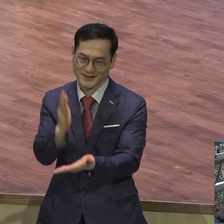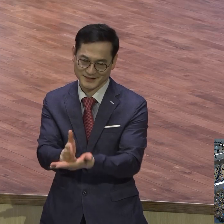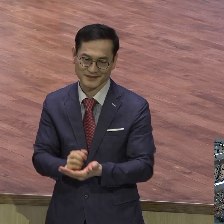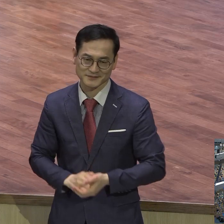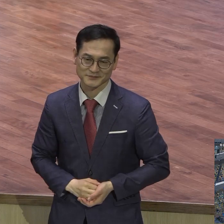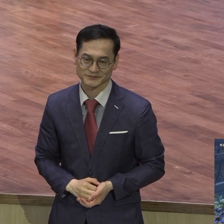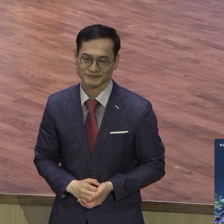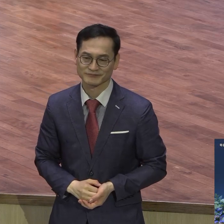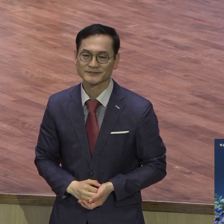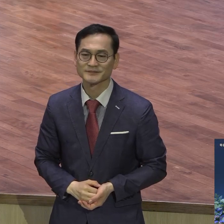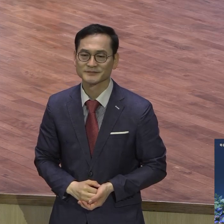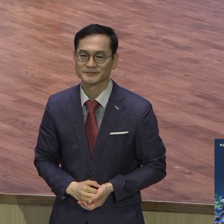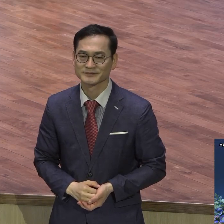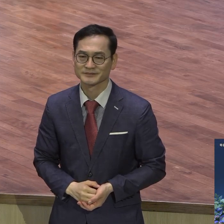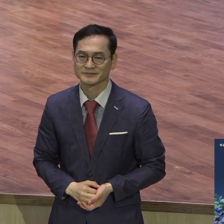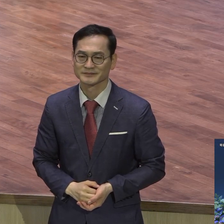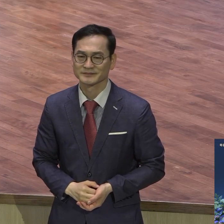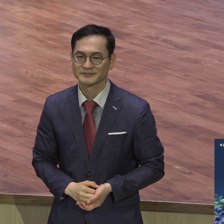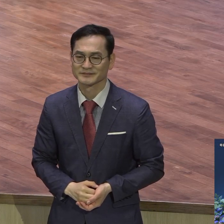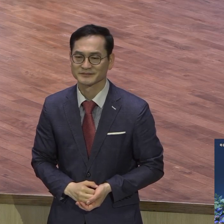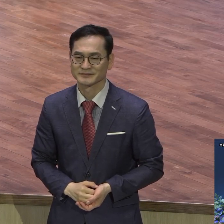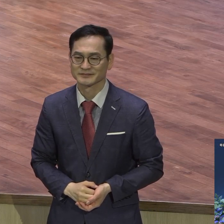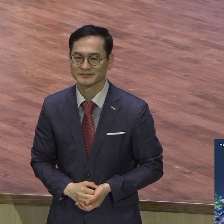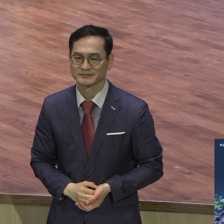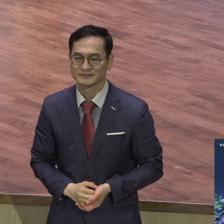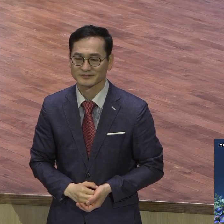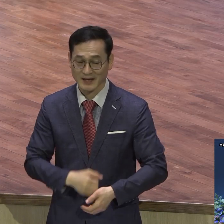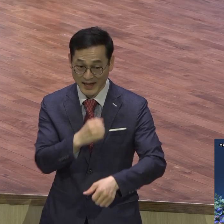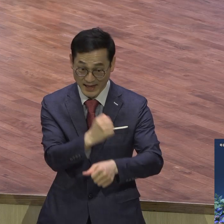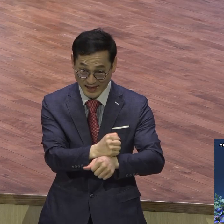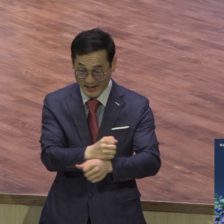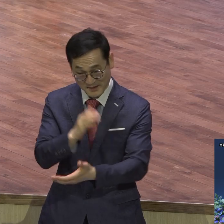비판은 해도 되고 안 해도 되는 선택사항이 아니에요.